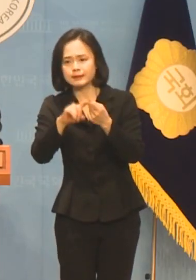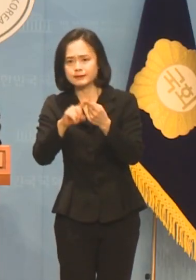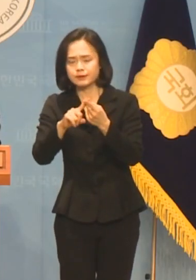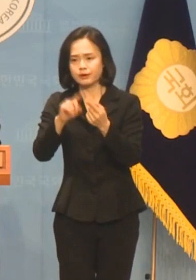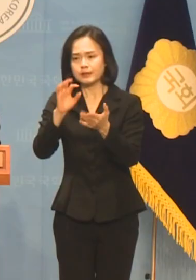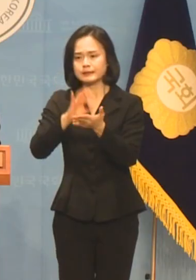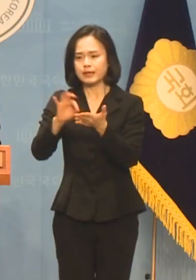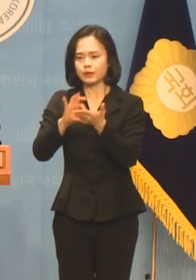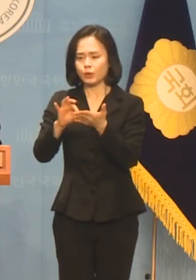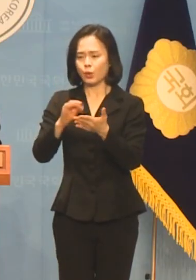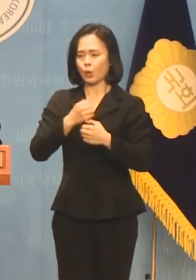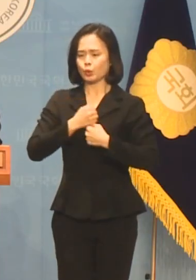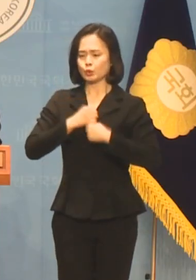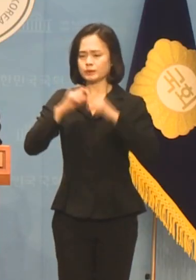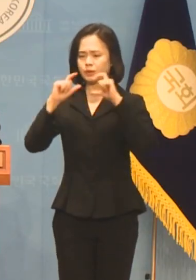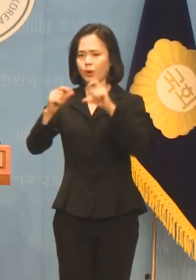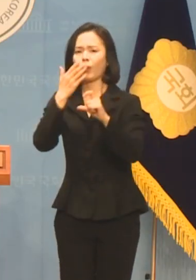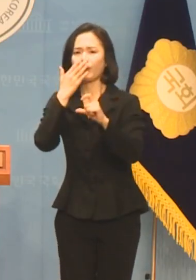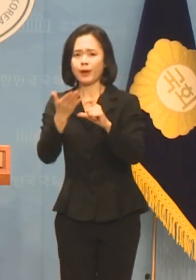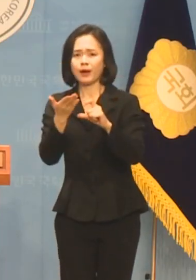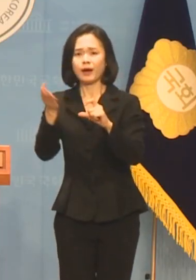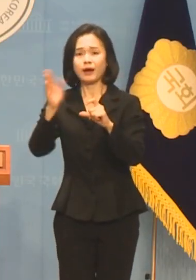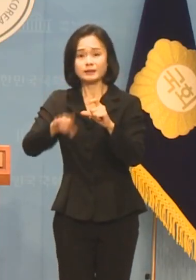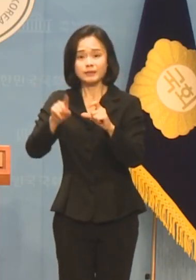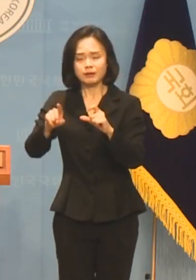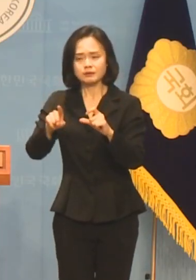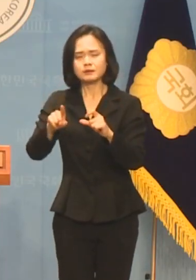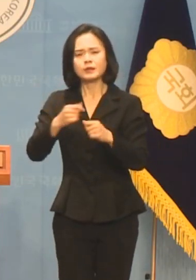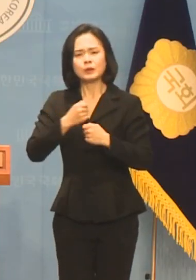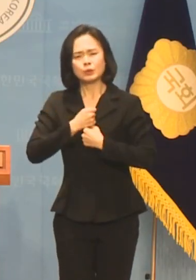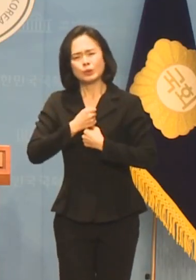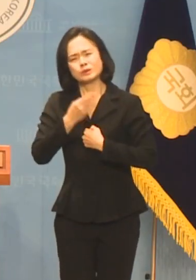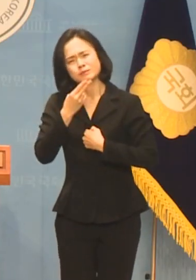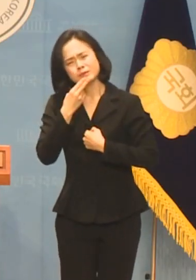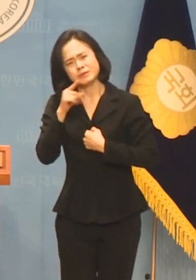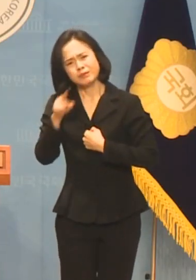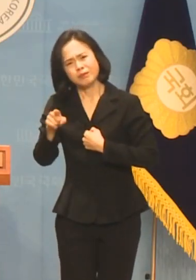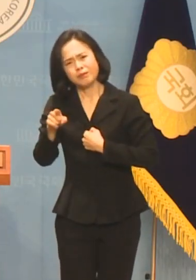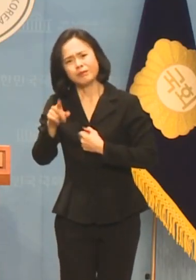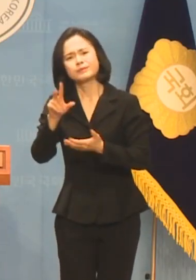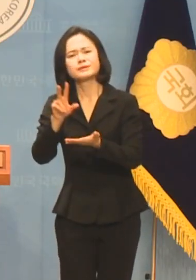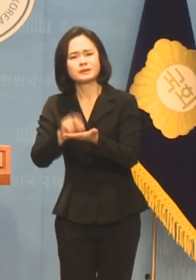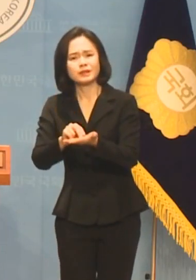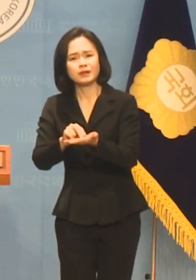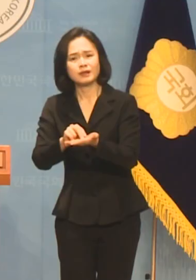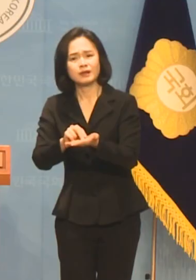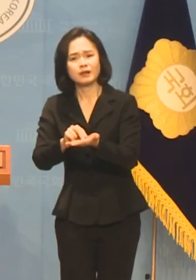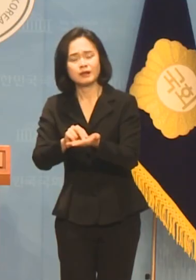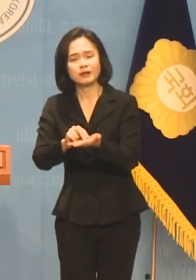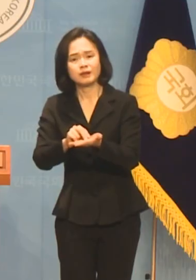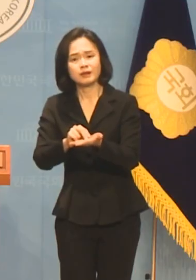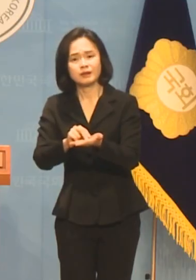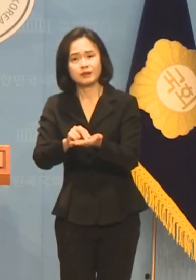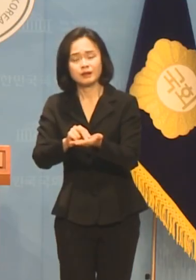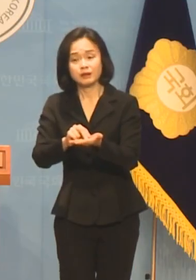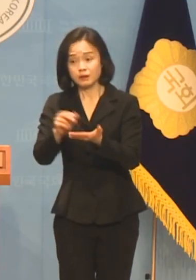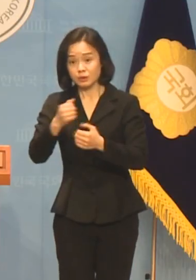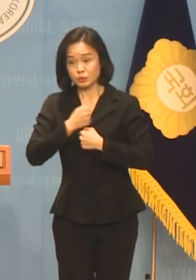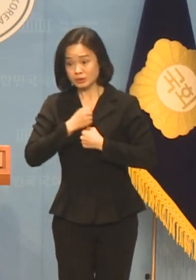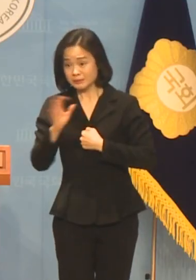다만 그 노력을 하고 있지 않았을 뿐입니다. 이걸 외면하고 있는 시간이 길어진다면 어느